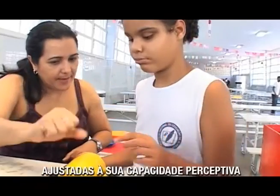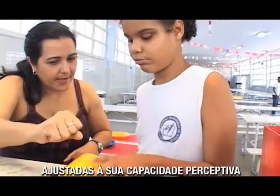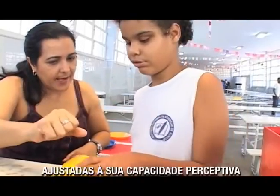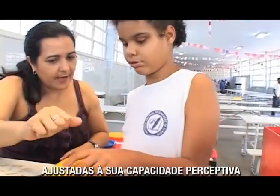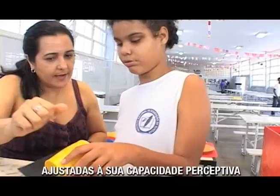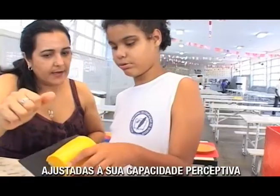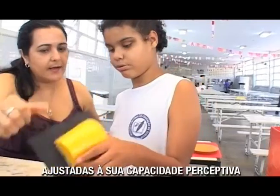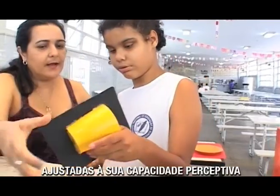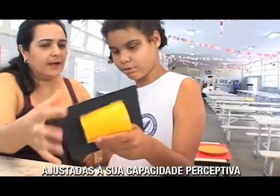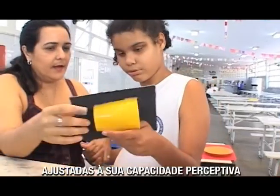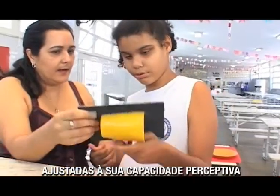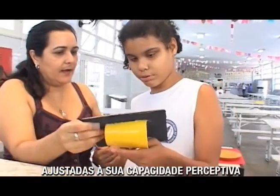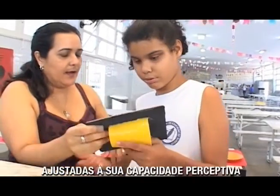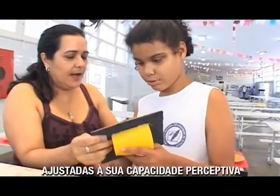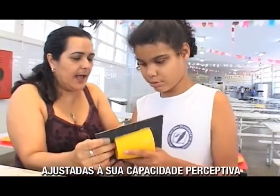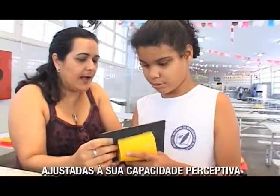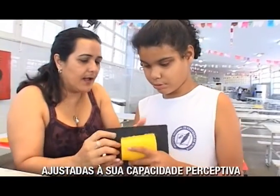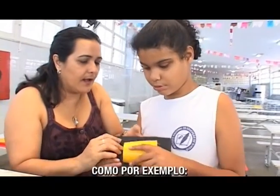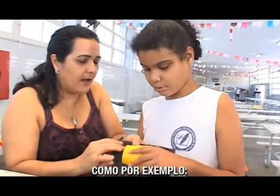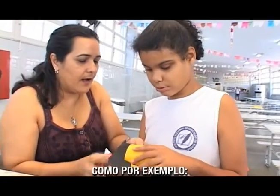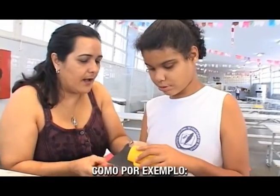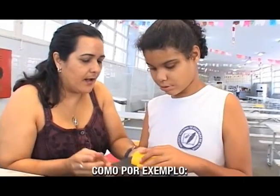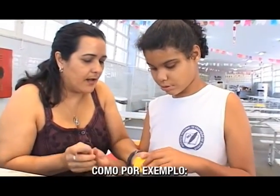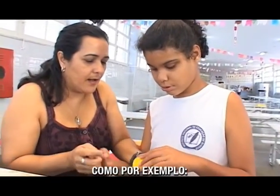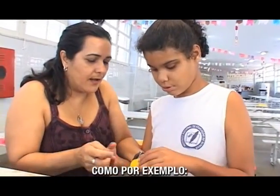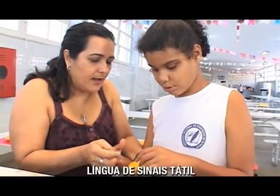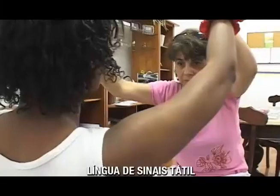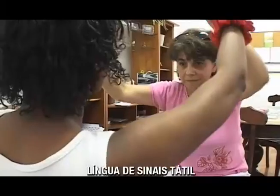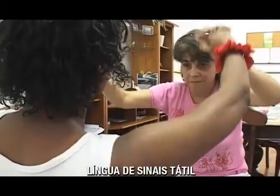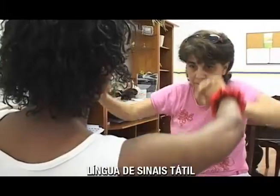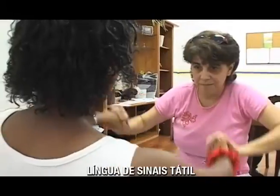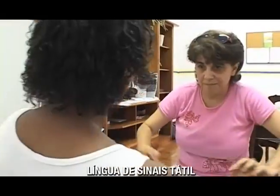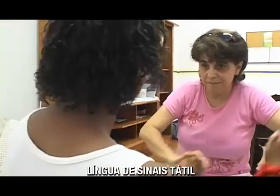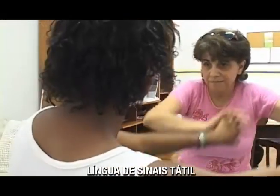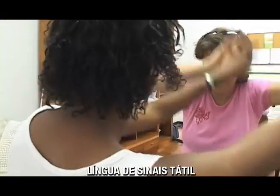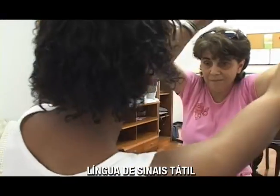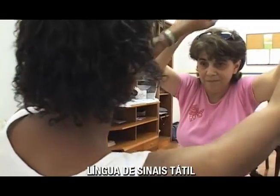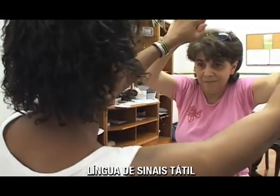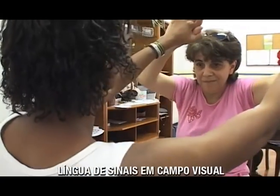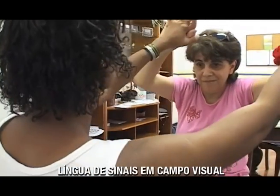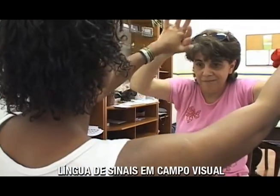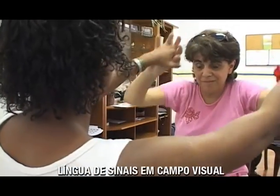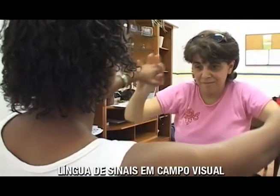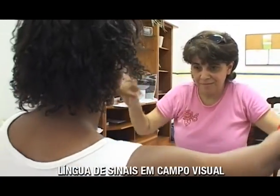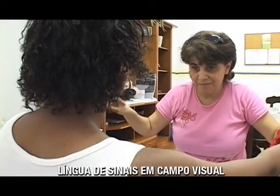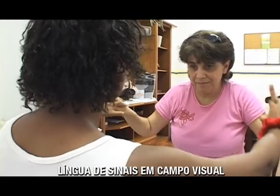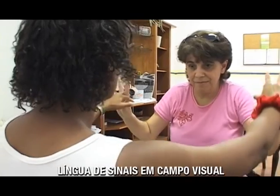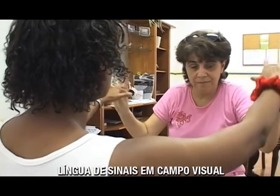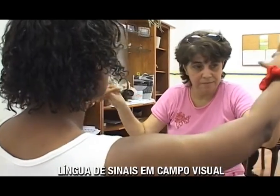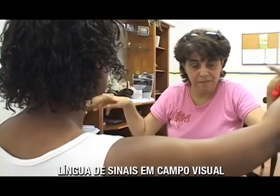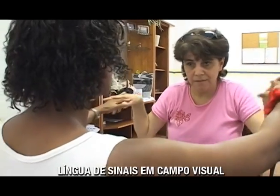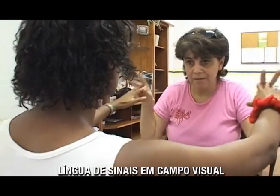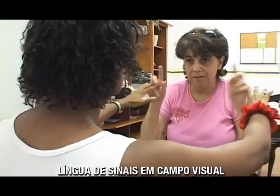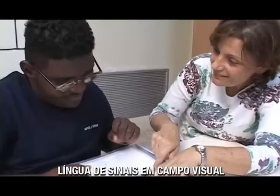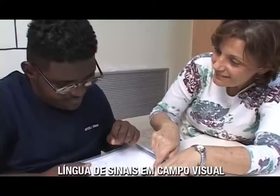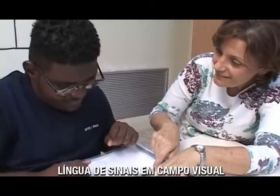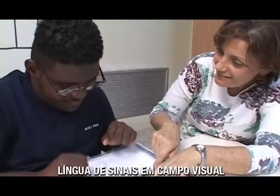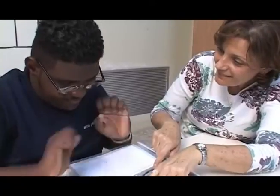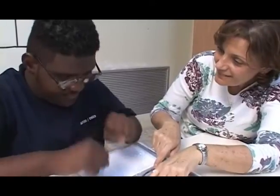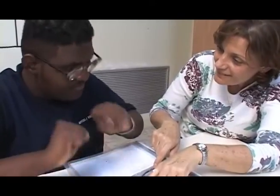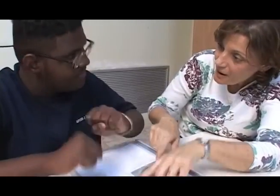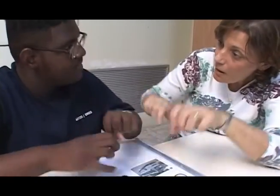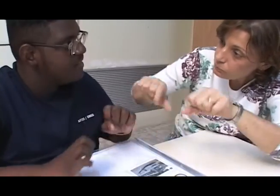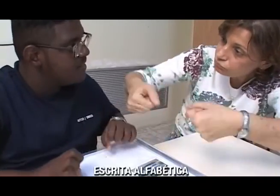comunicar ajustadas à sua capacidade perceptiva, como, por exemplo, língua de sinais tátil, língua de sinais em campo